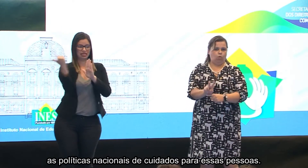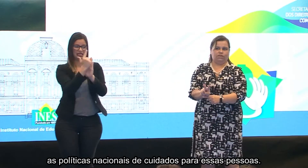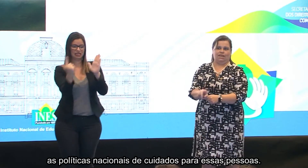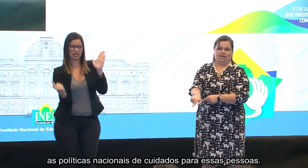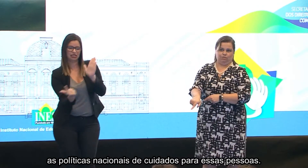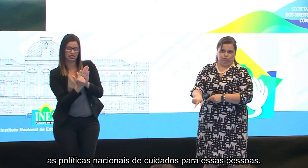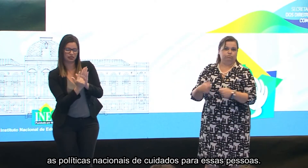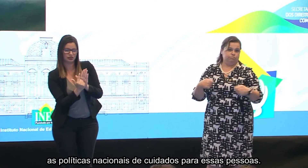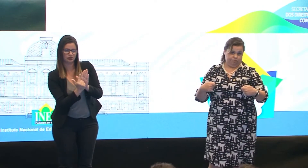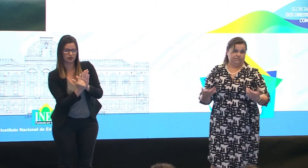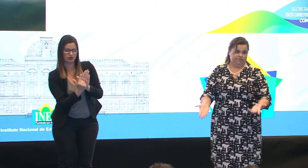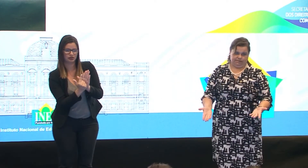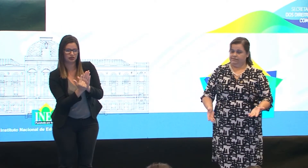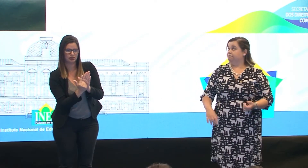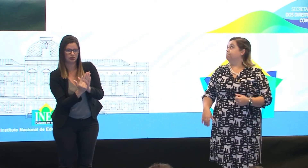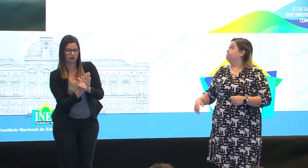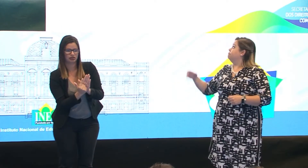essas pessoas.